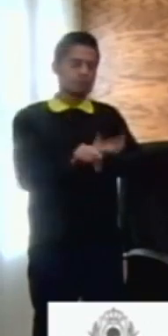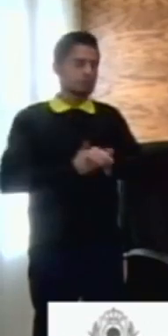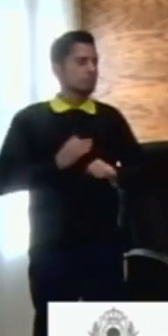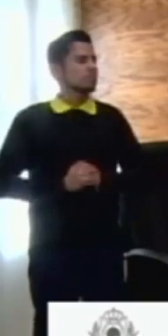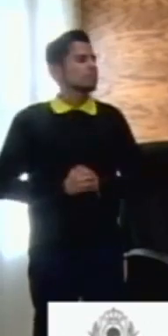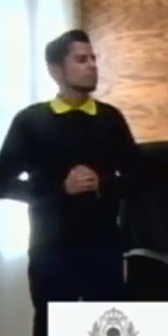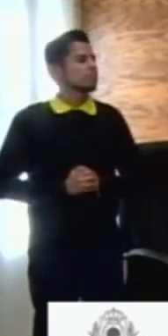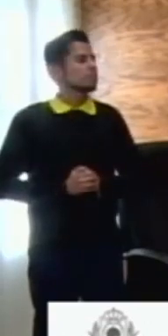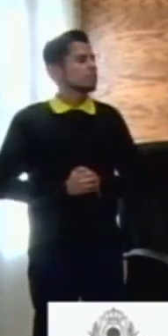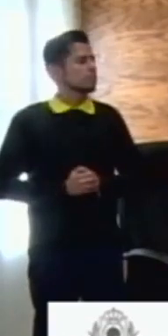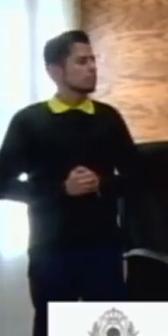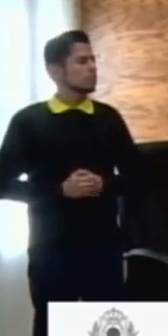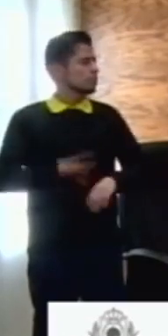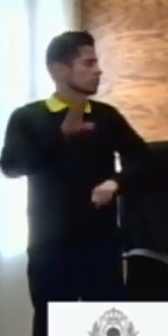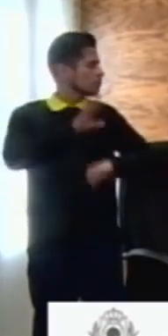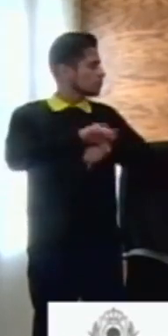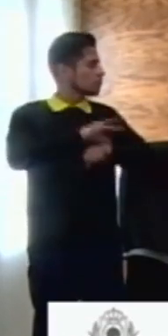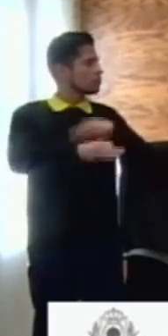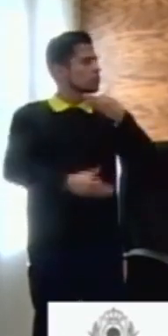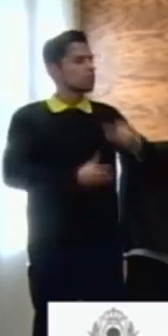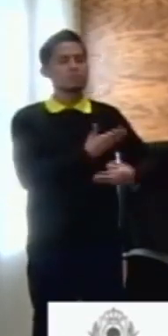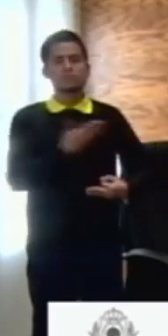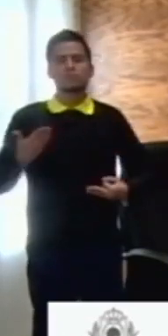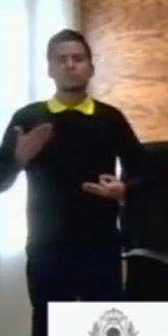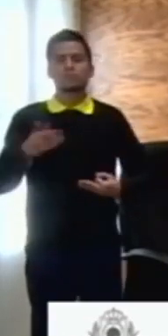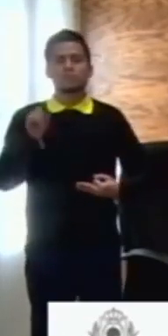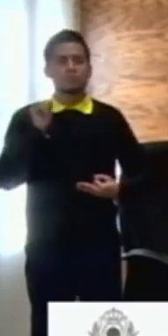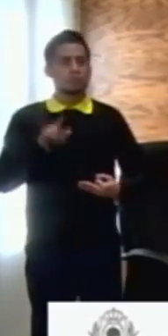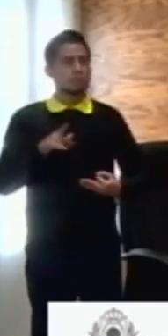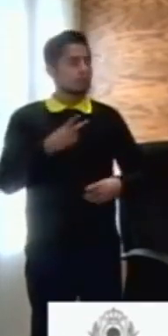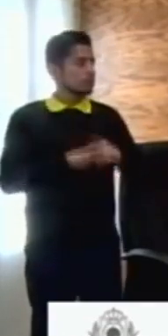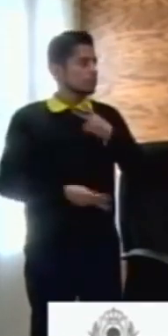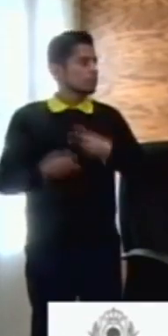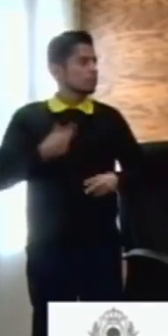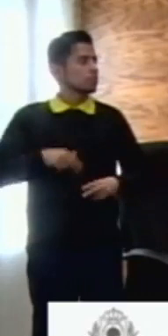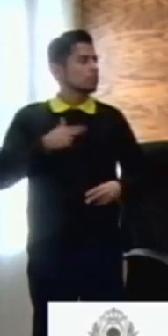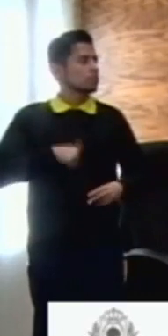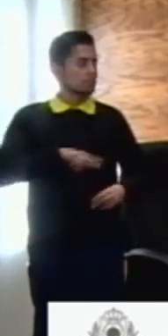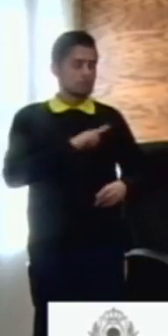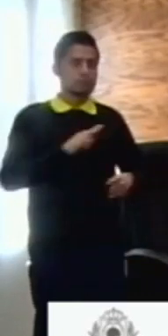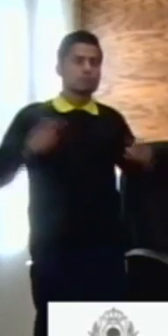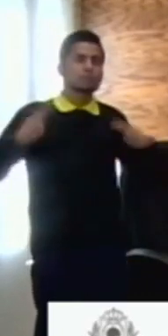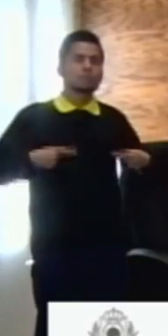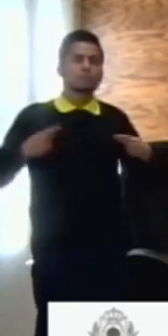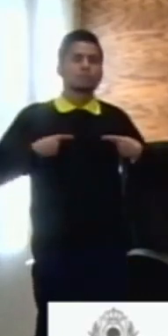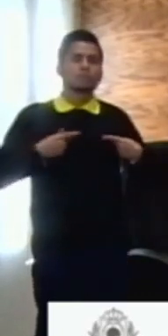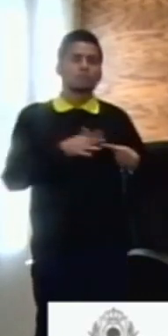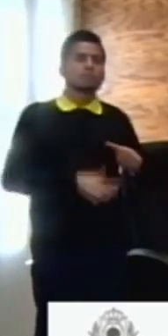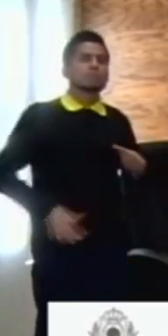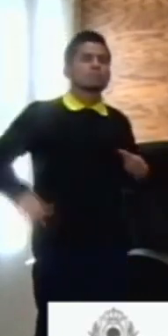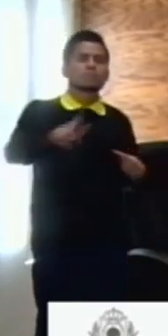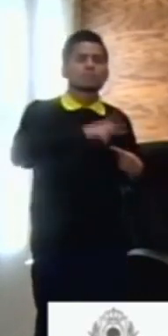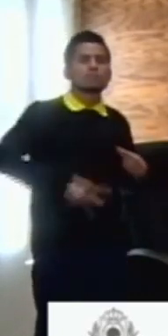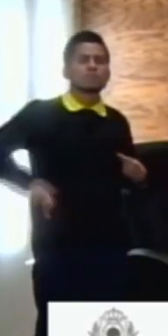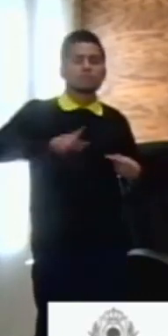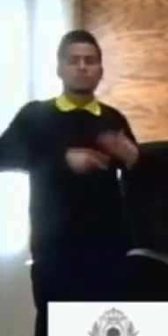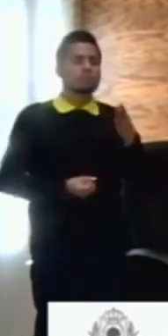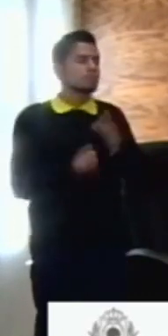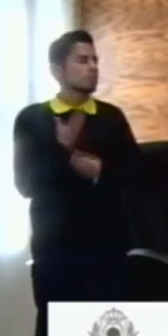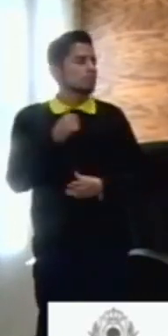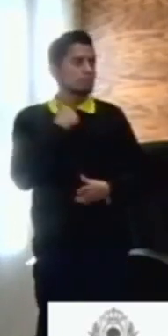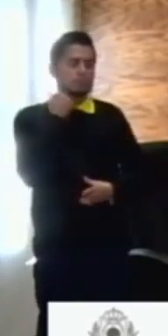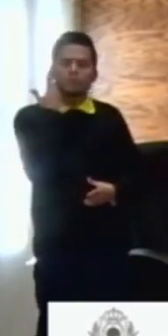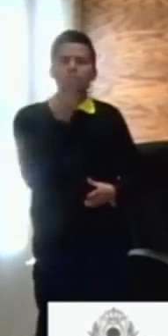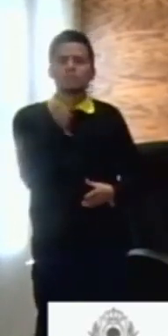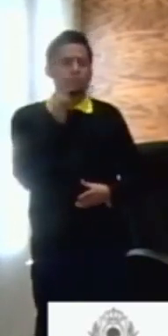tardes y Bueno y con el permiso de todos ustedes y y con la presencia de nuestros comisariados Aquí también de de Pueblo Nuevo pues quiero